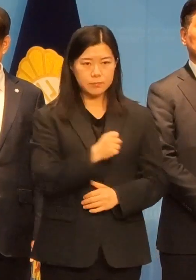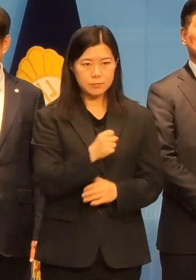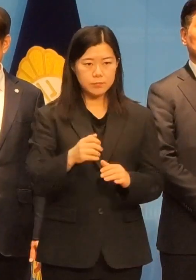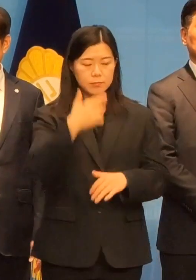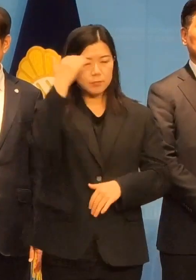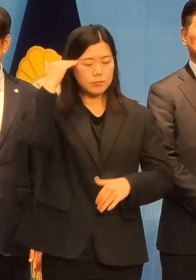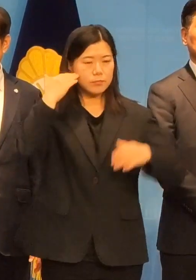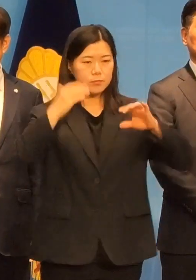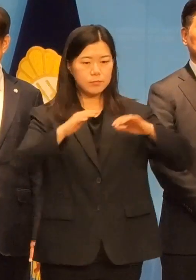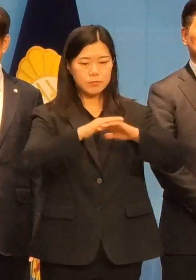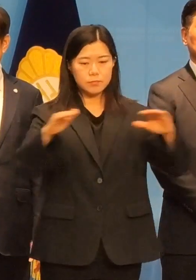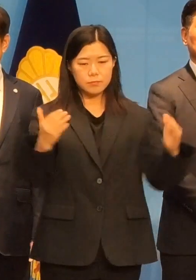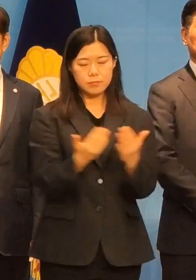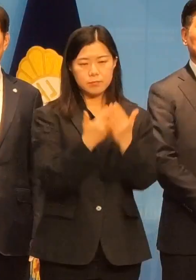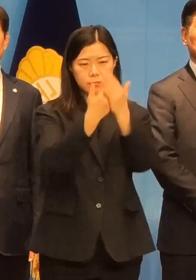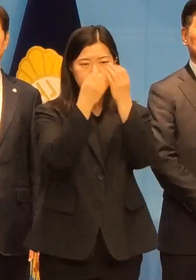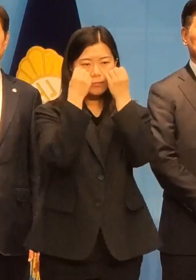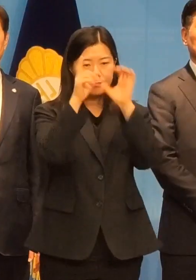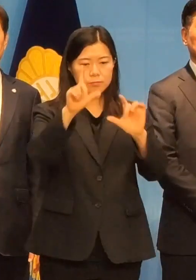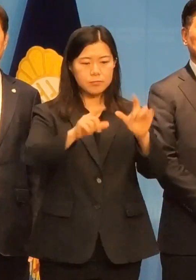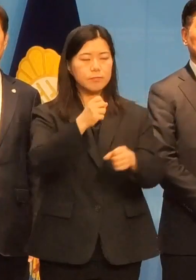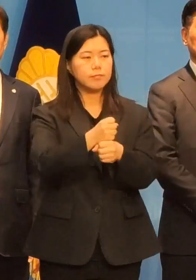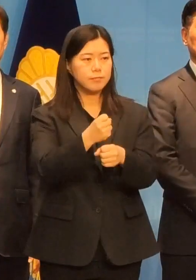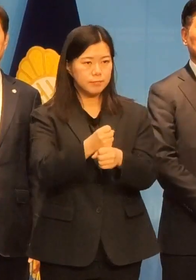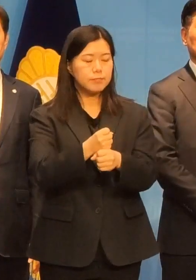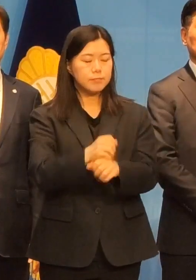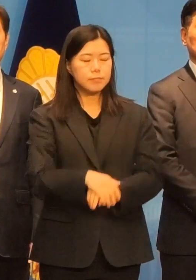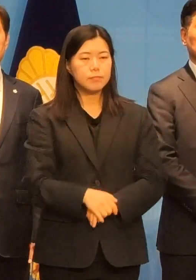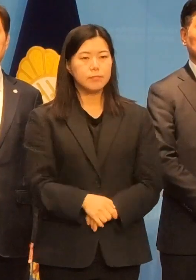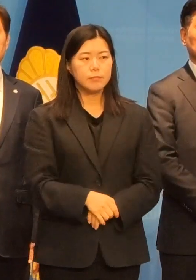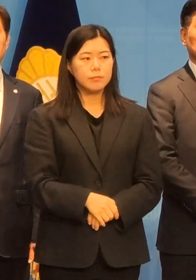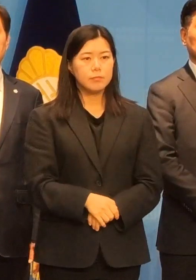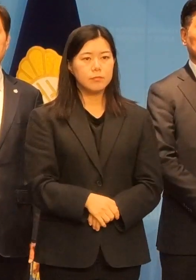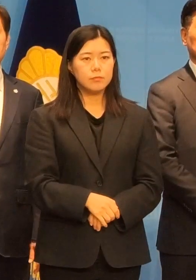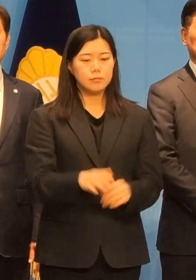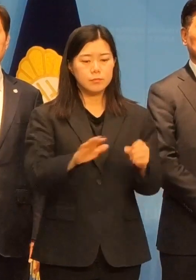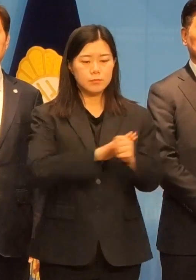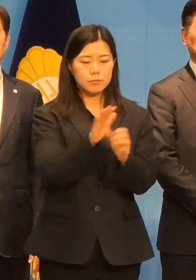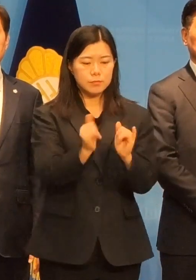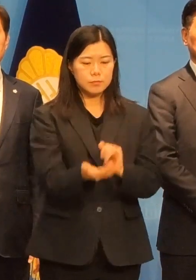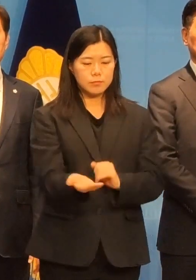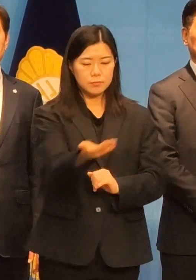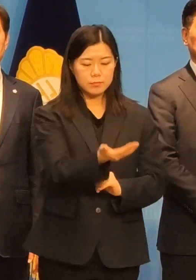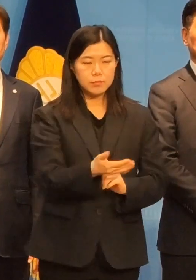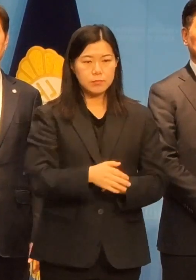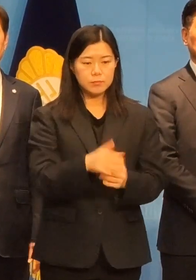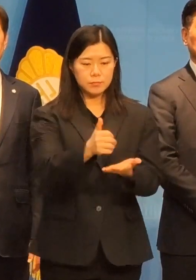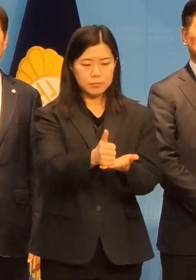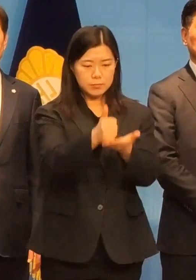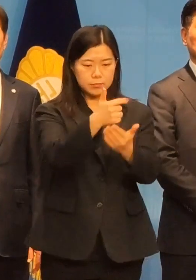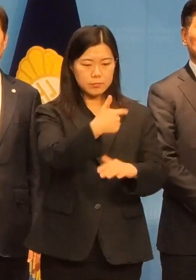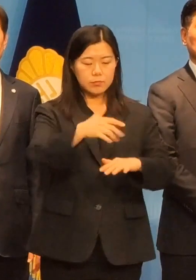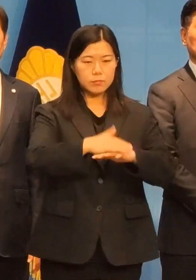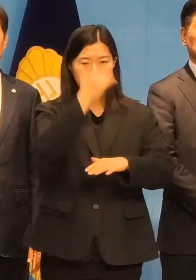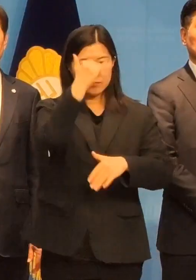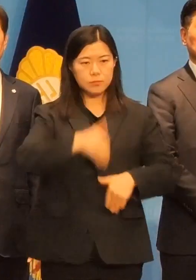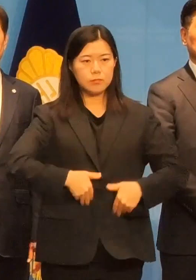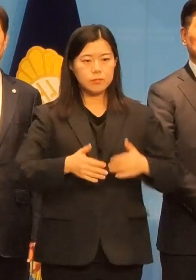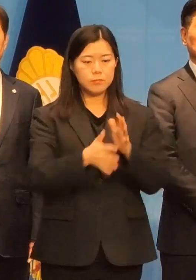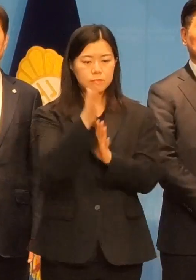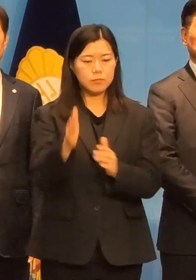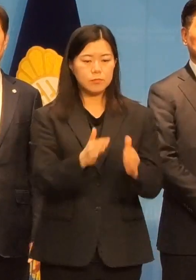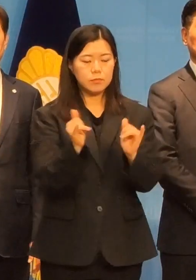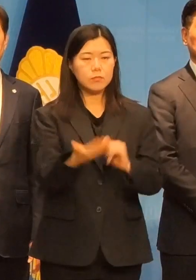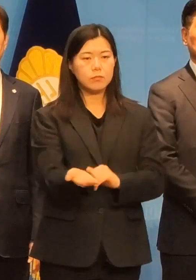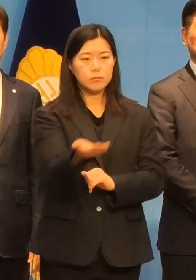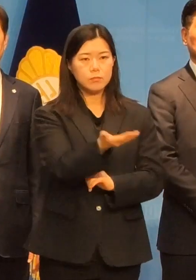대한민국 균형성장의 새로운 모델을 만들어 가겠습니다. 사랑하는 국민 여러분, 존경하는 대전 충남 시도민